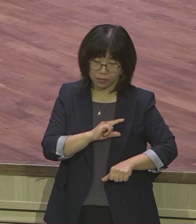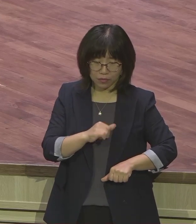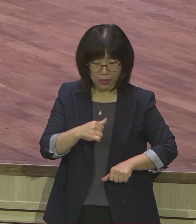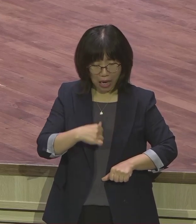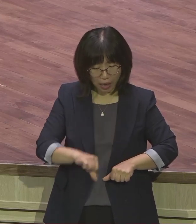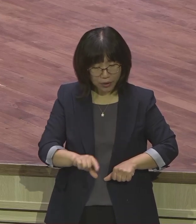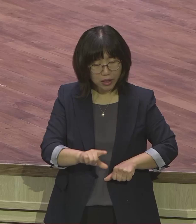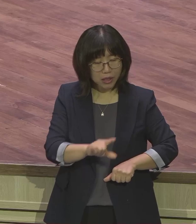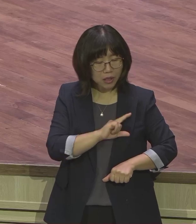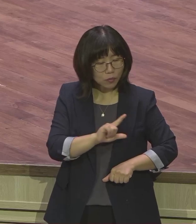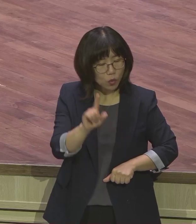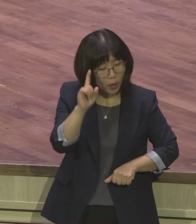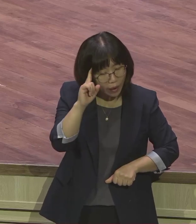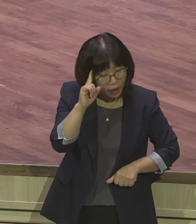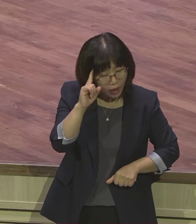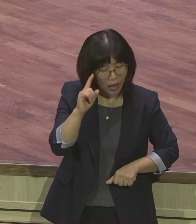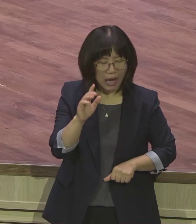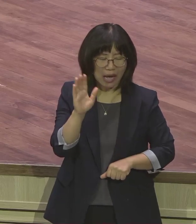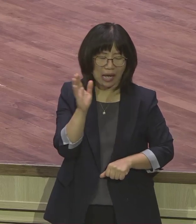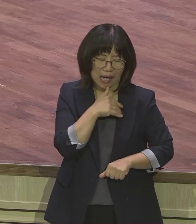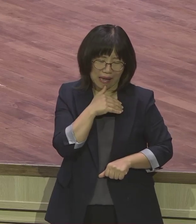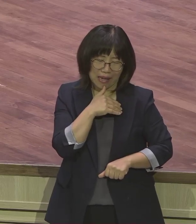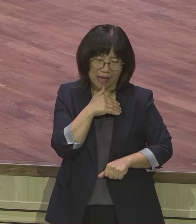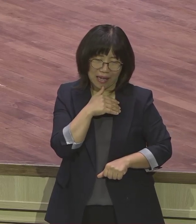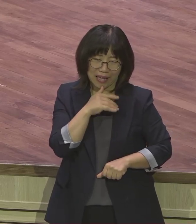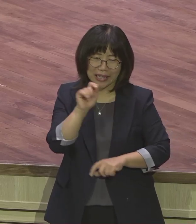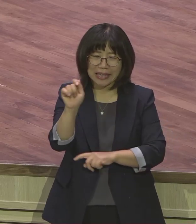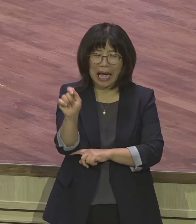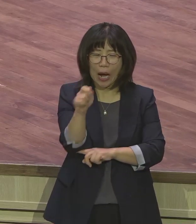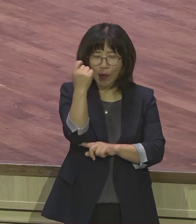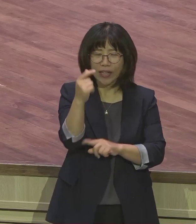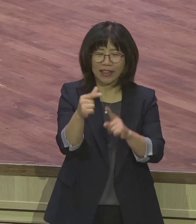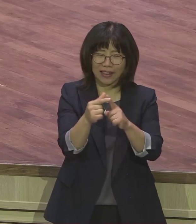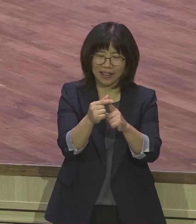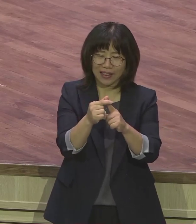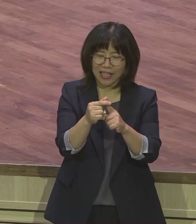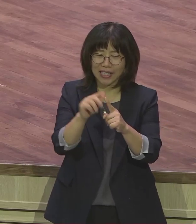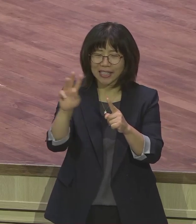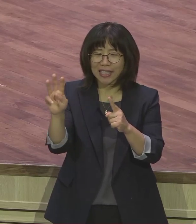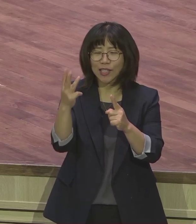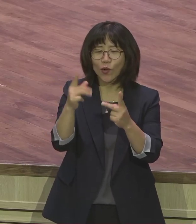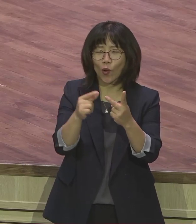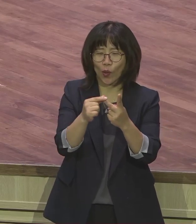왜 다온이냐 그러니까 다온이냐 다온이냐 다온이냐 기도원하고 합해가 다온이냐